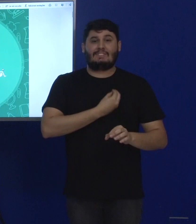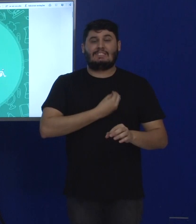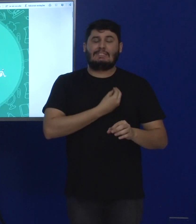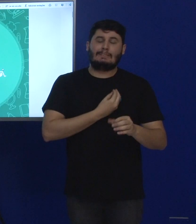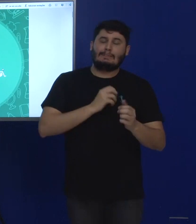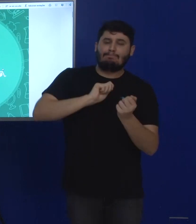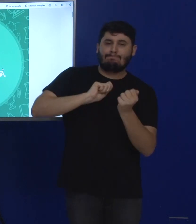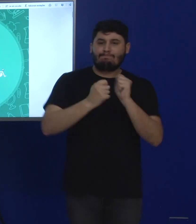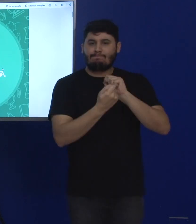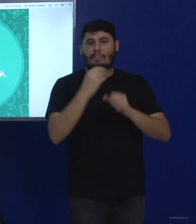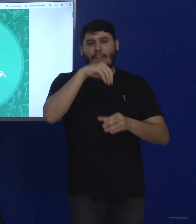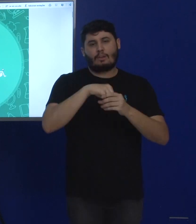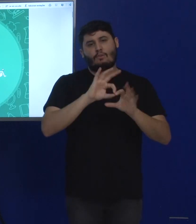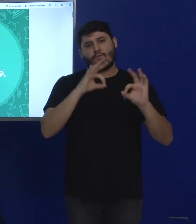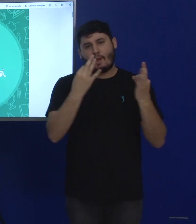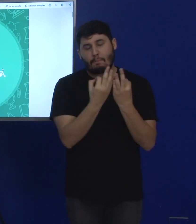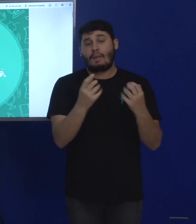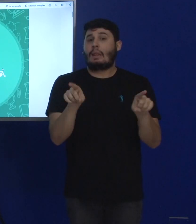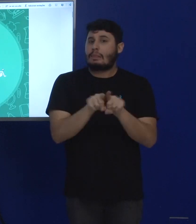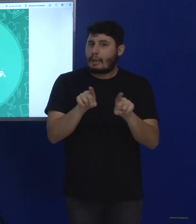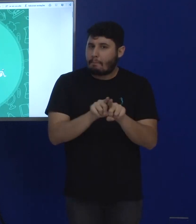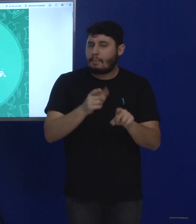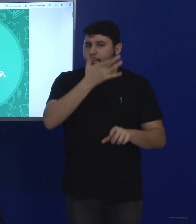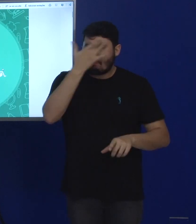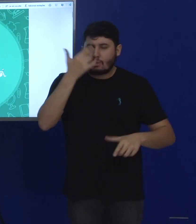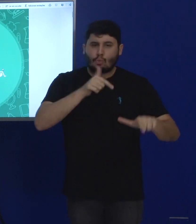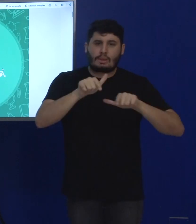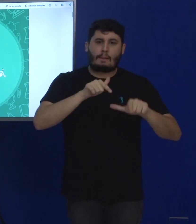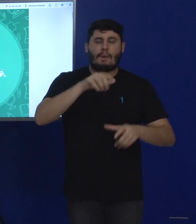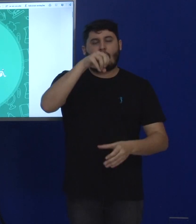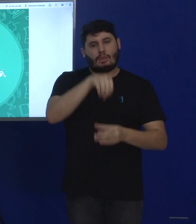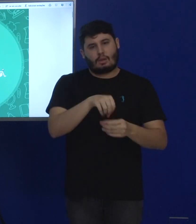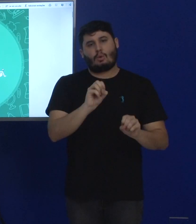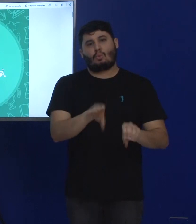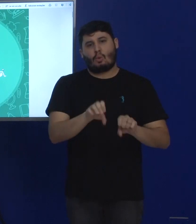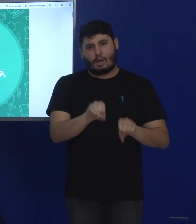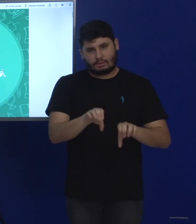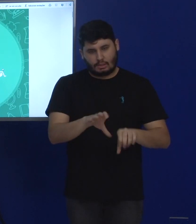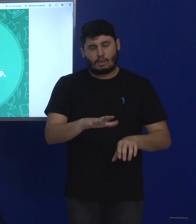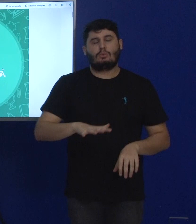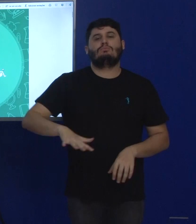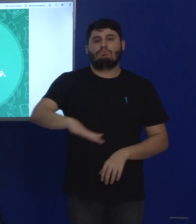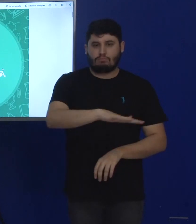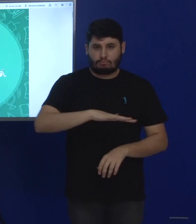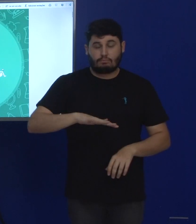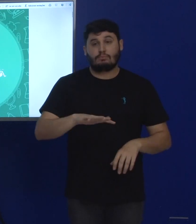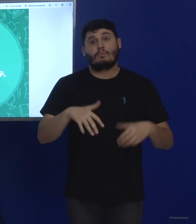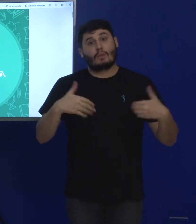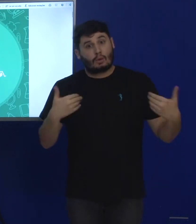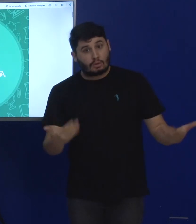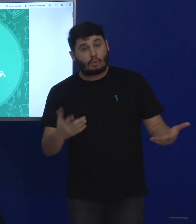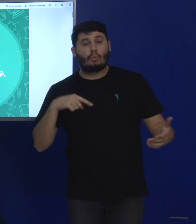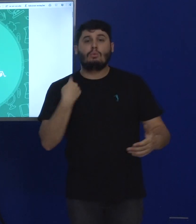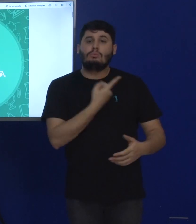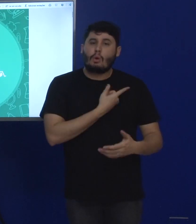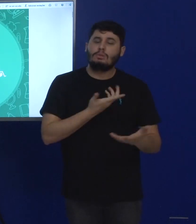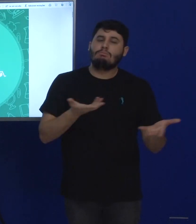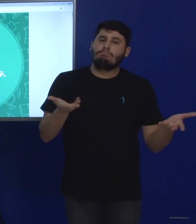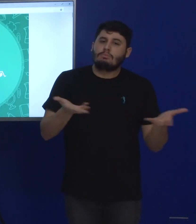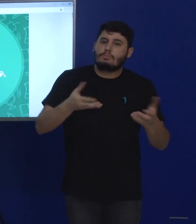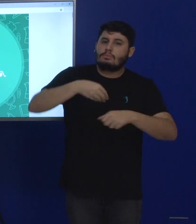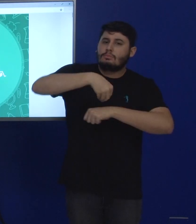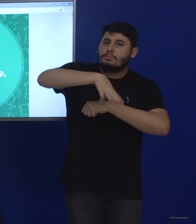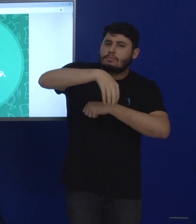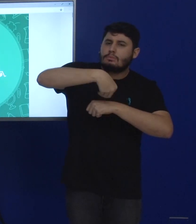todo o corpo que compõe a educação municipal. Diante disso, a gente vem hoje aqui traçar um pouco